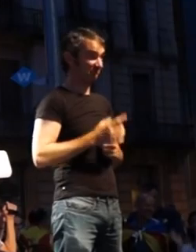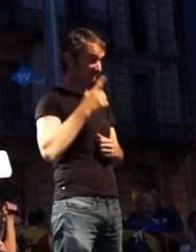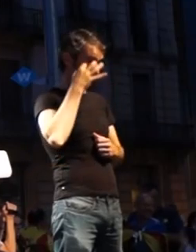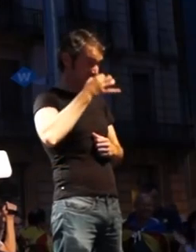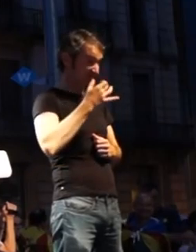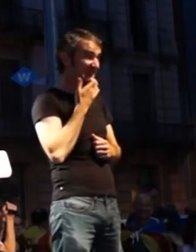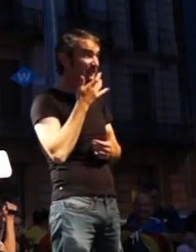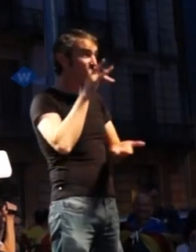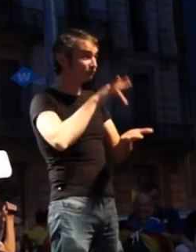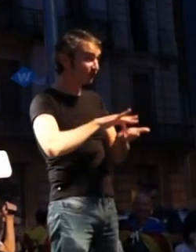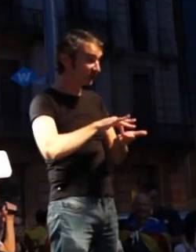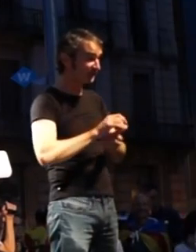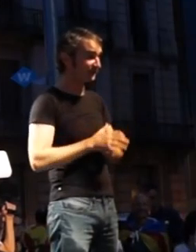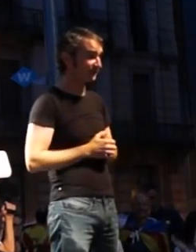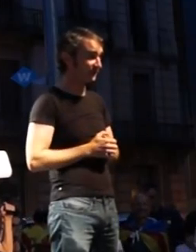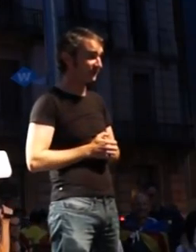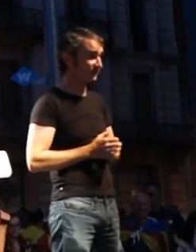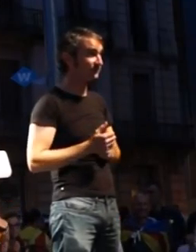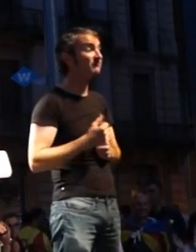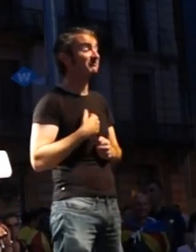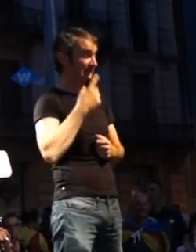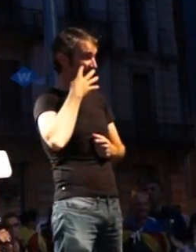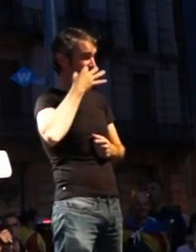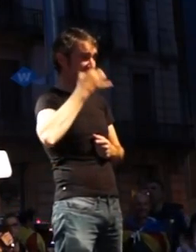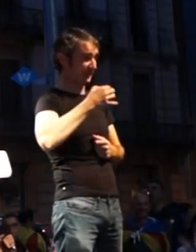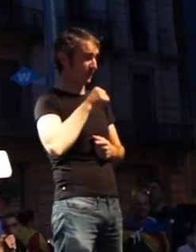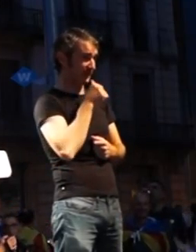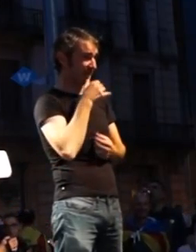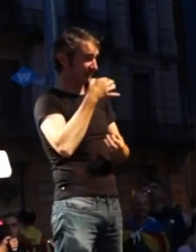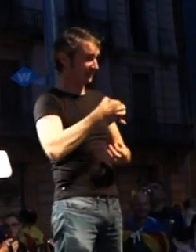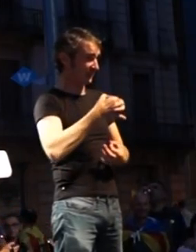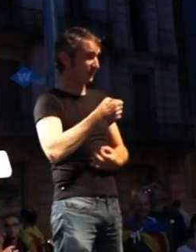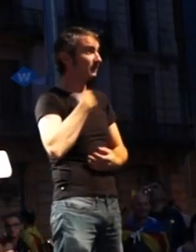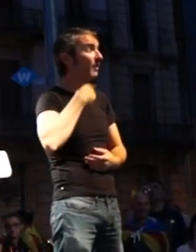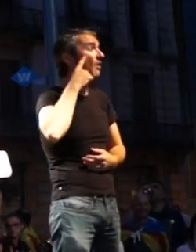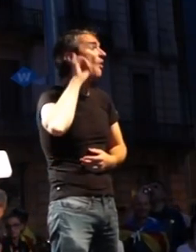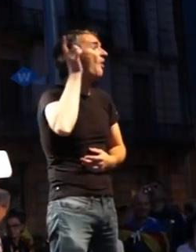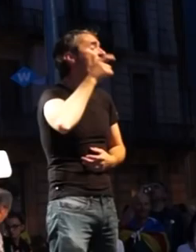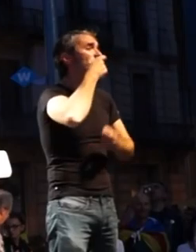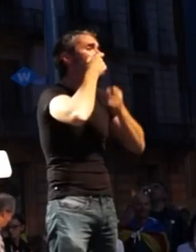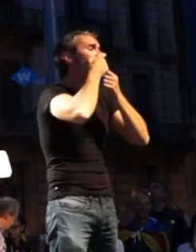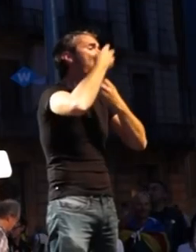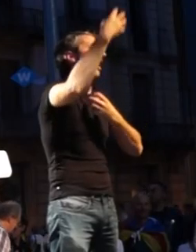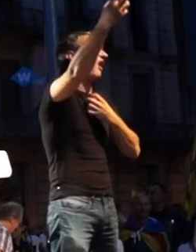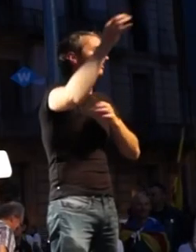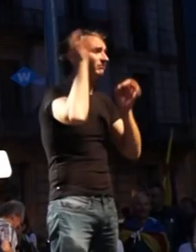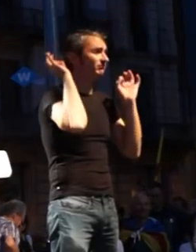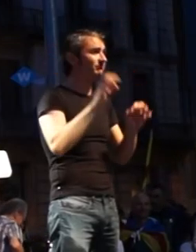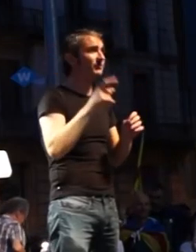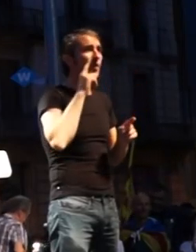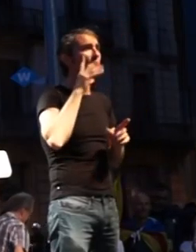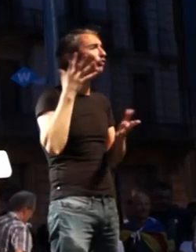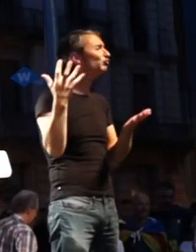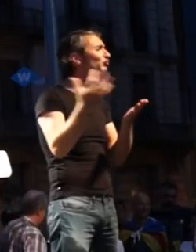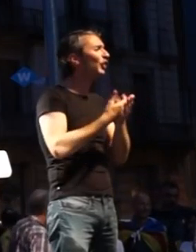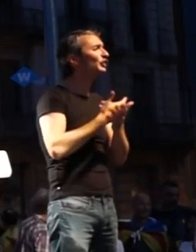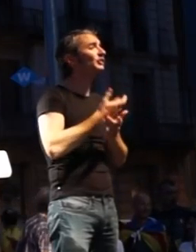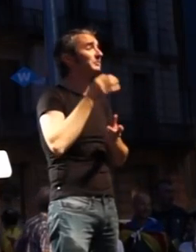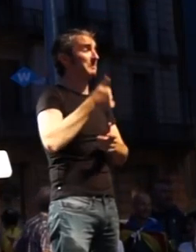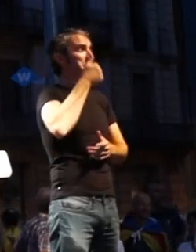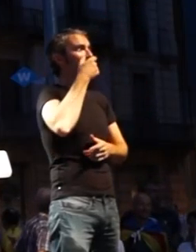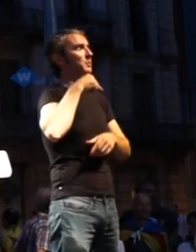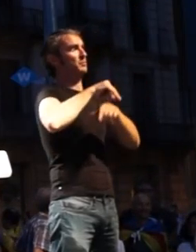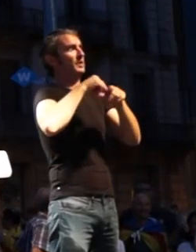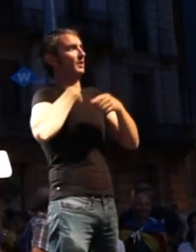Probablement, molt probablement, l'alarma social que s'activaria des de tots els sectors, i en especial des